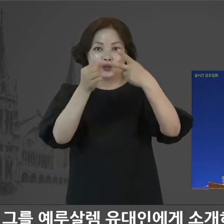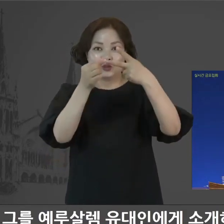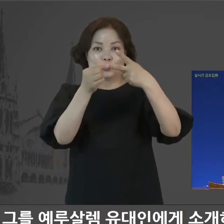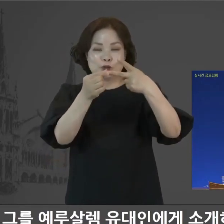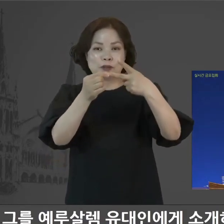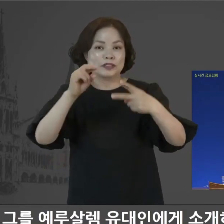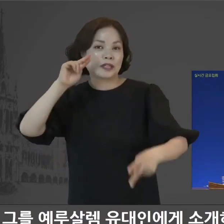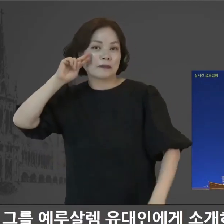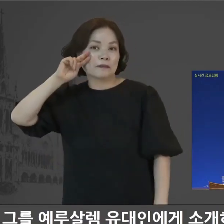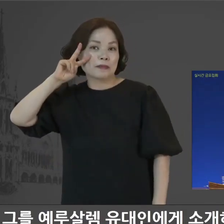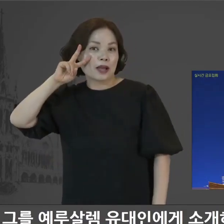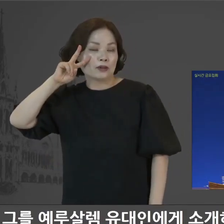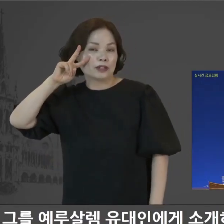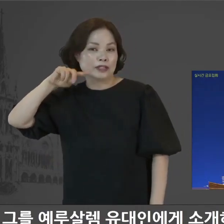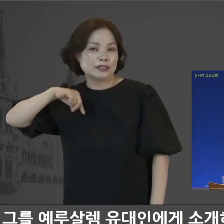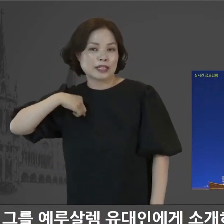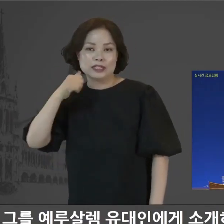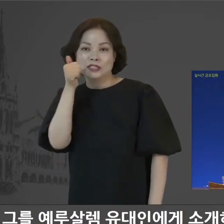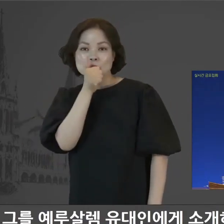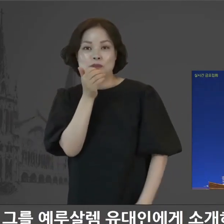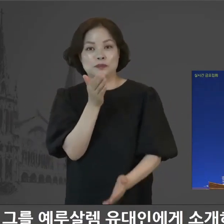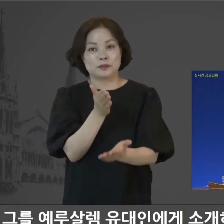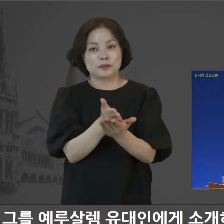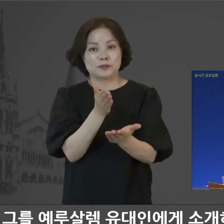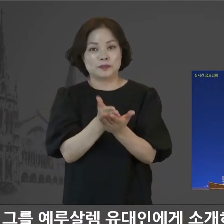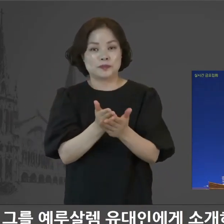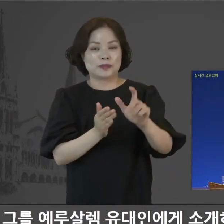번째 바울이 이제 자기를 변명하는 얘기인데